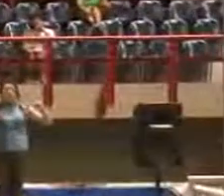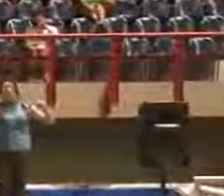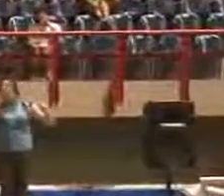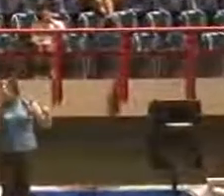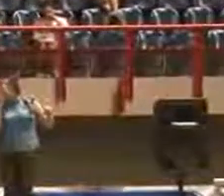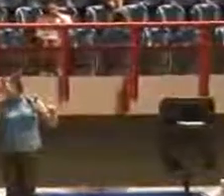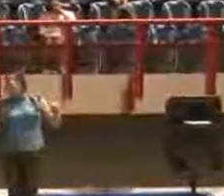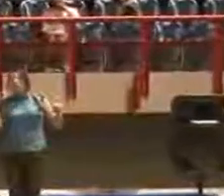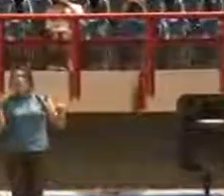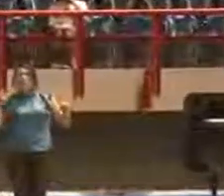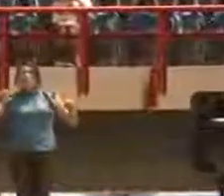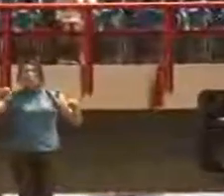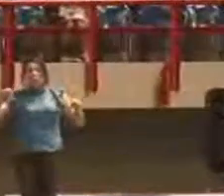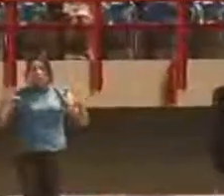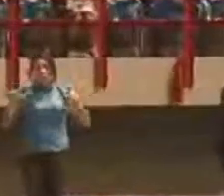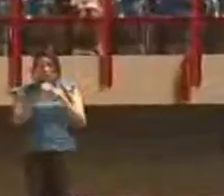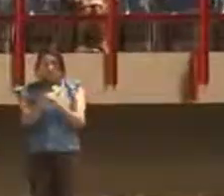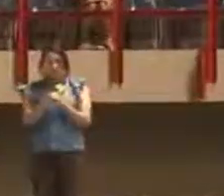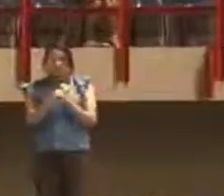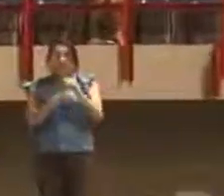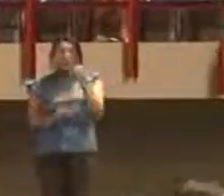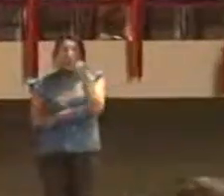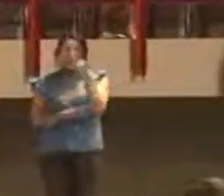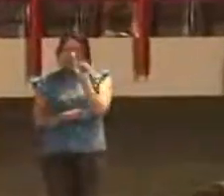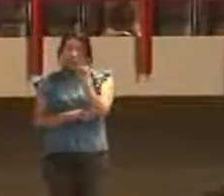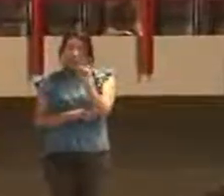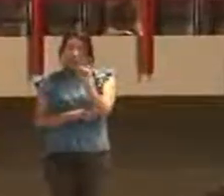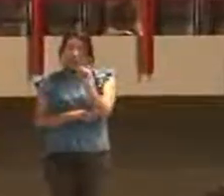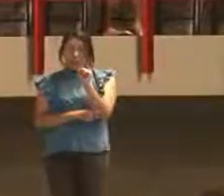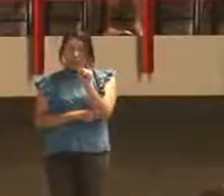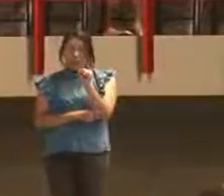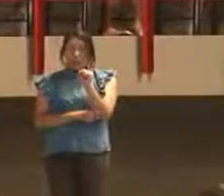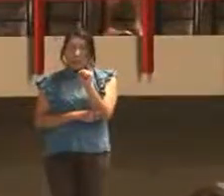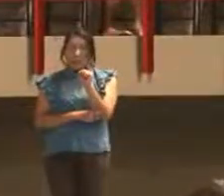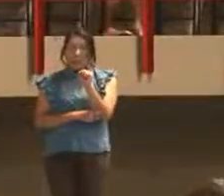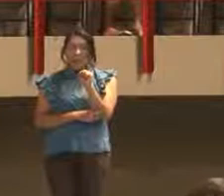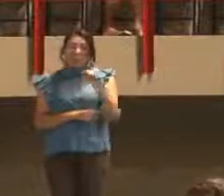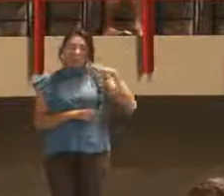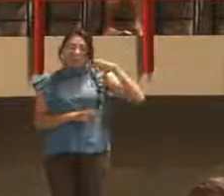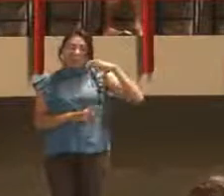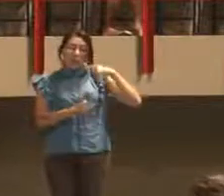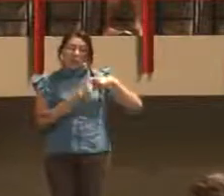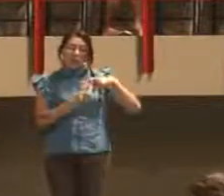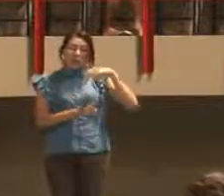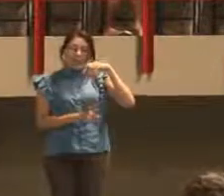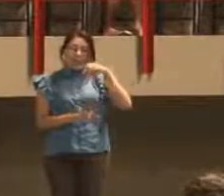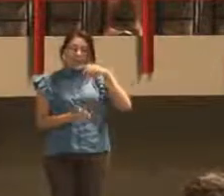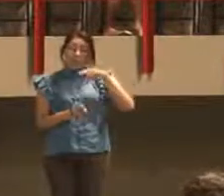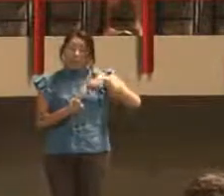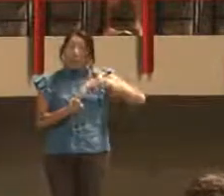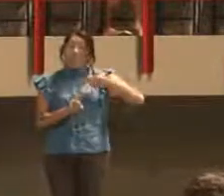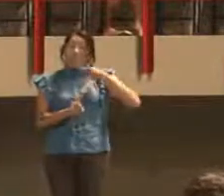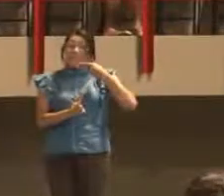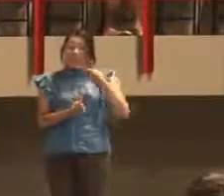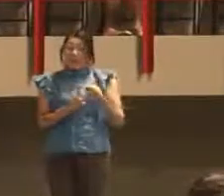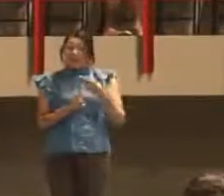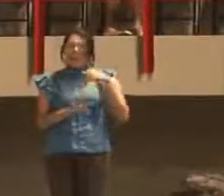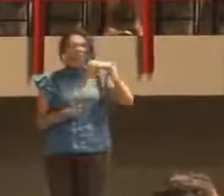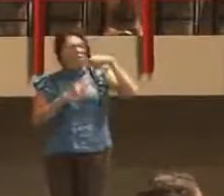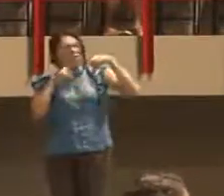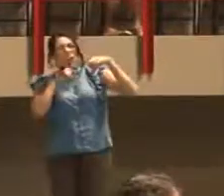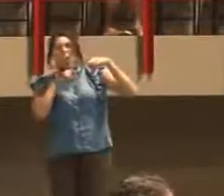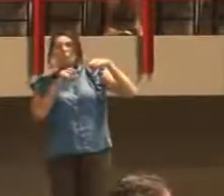quanto? 18. Então o total de possibilidades, 9 mais 9. Ó, esse 9